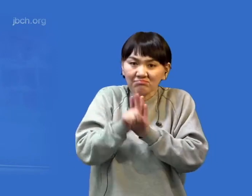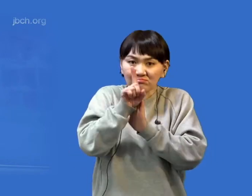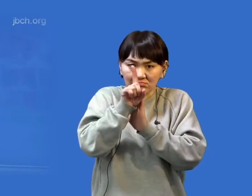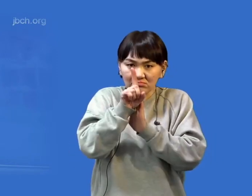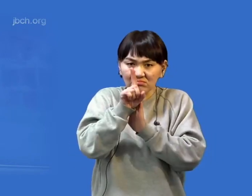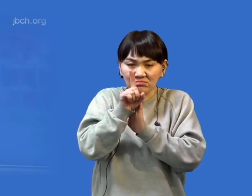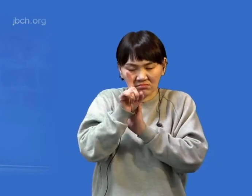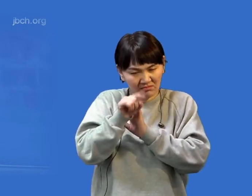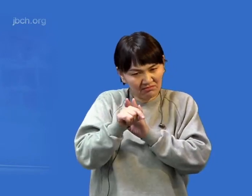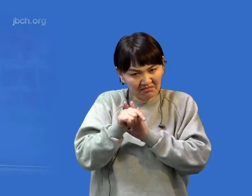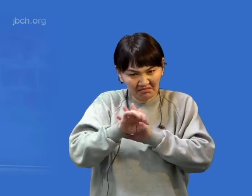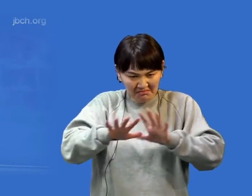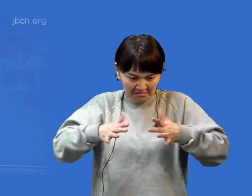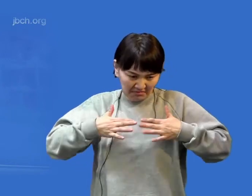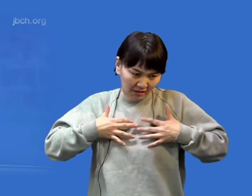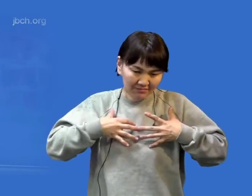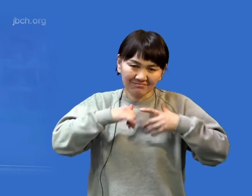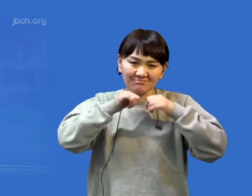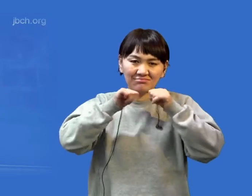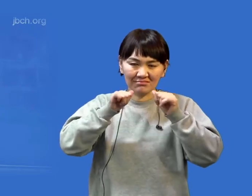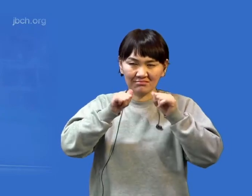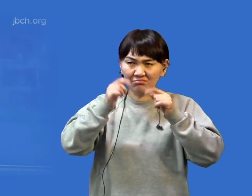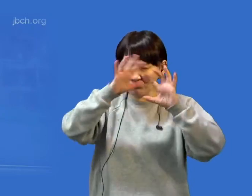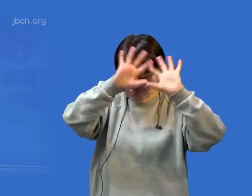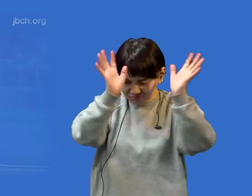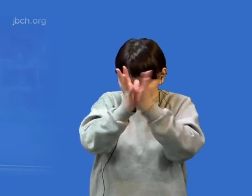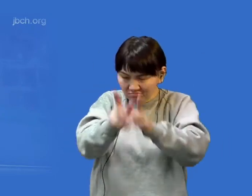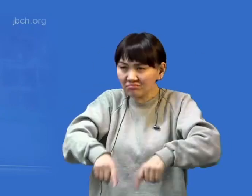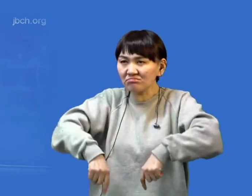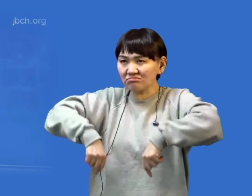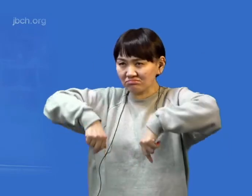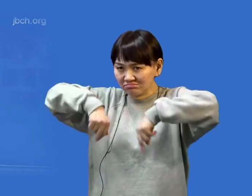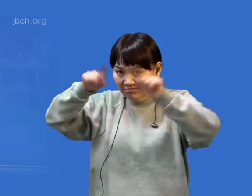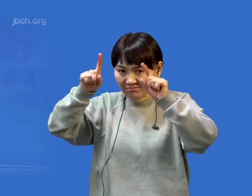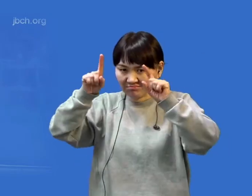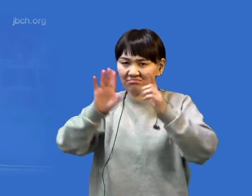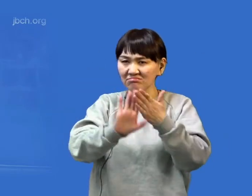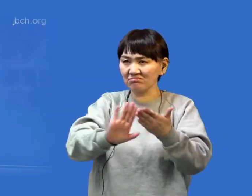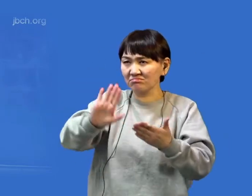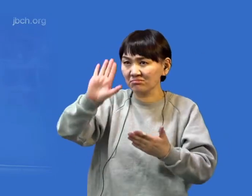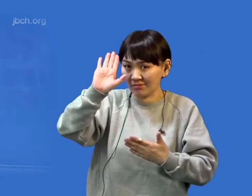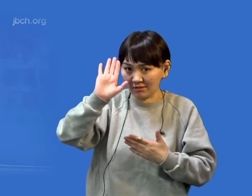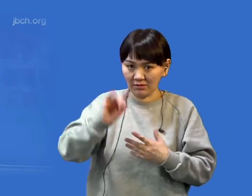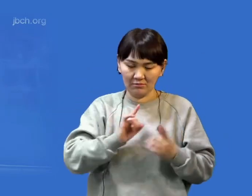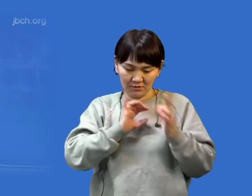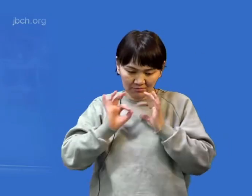эхлэх хэрэгтэй юм аа. Бүх зүйл бурхныг гэдгээс ахуулаад эхлэх хэрэгтэй.